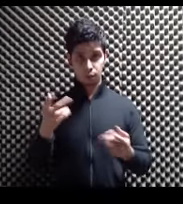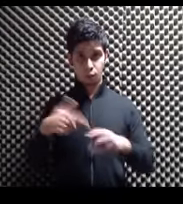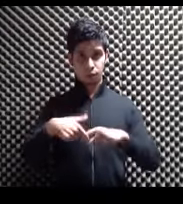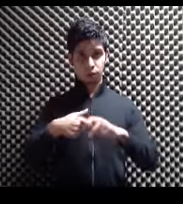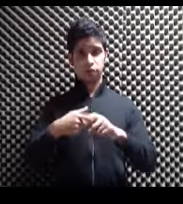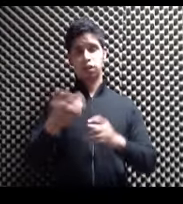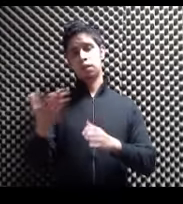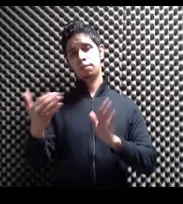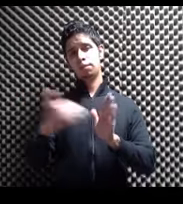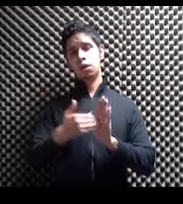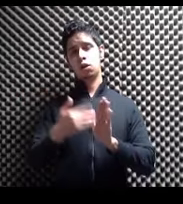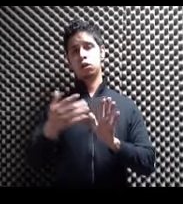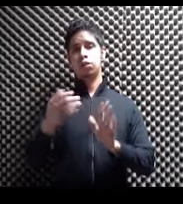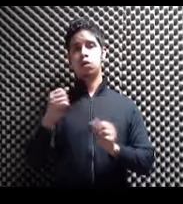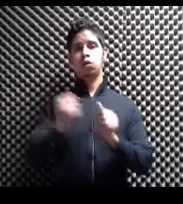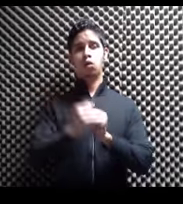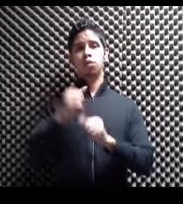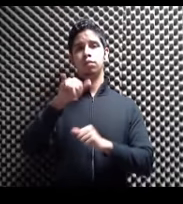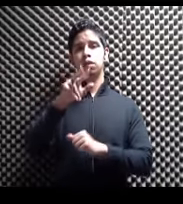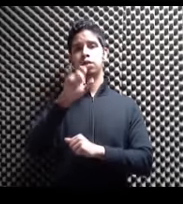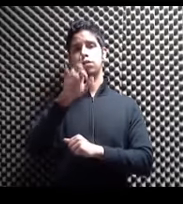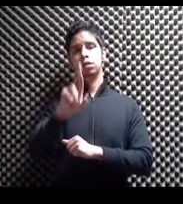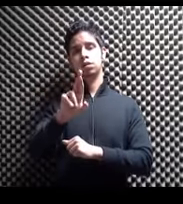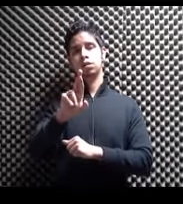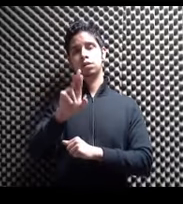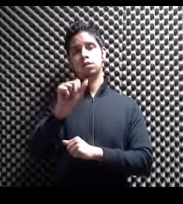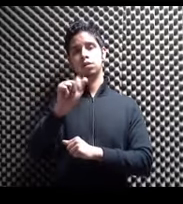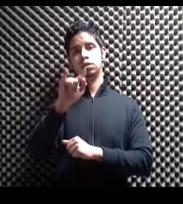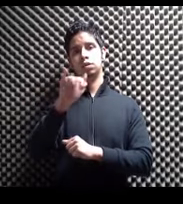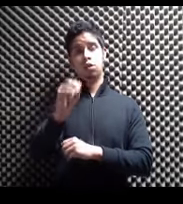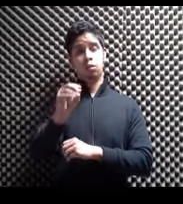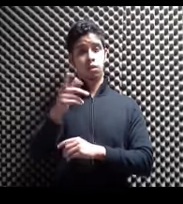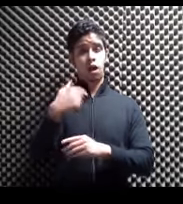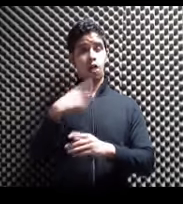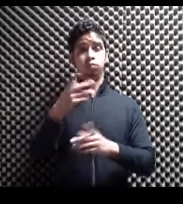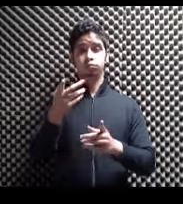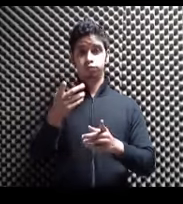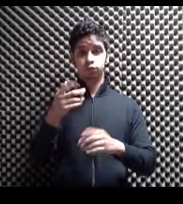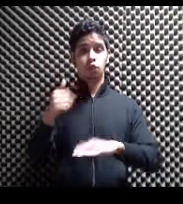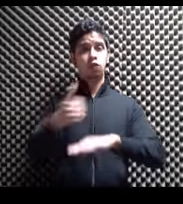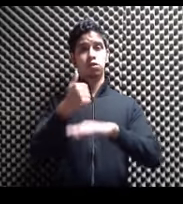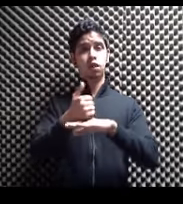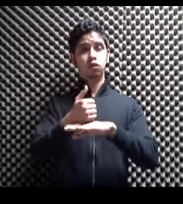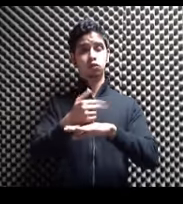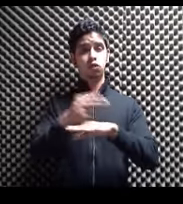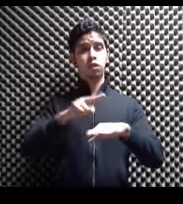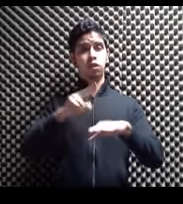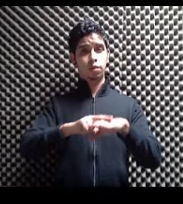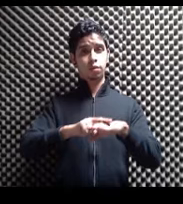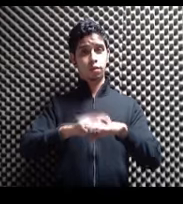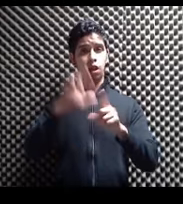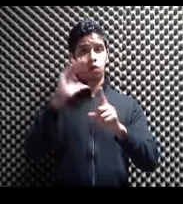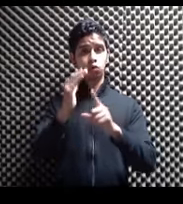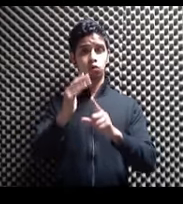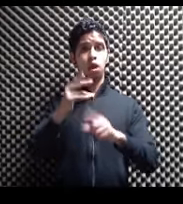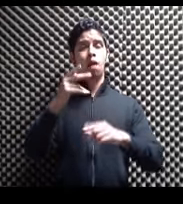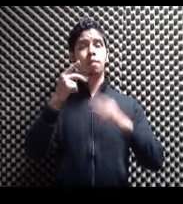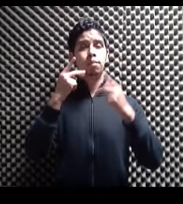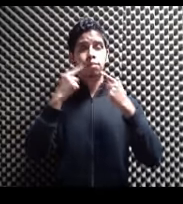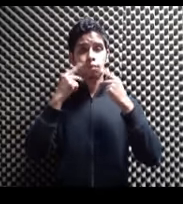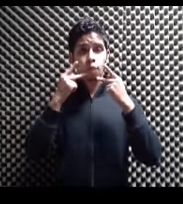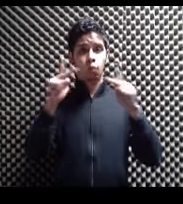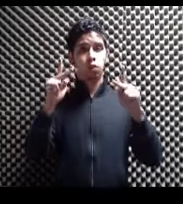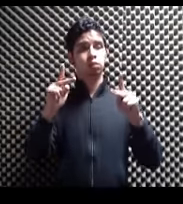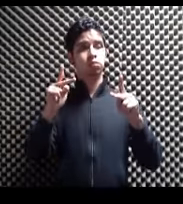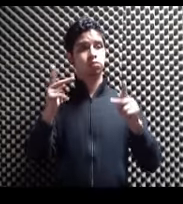Santiago de la Fundación Nacional para la Cultura Popular, que creo que nos tiene una sorpresa. Tiene que ver con animales. Imagino. Eso me dijo, no sé.